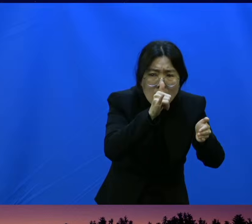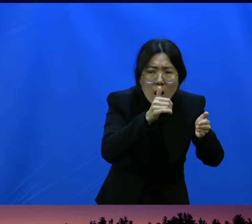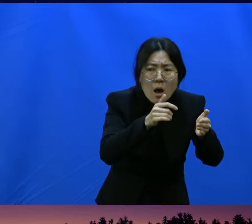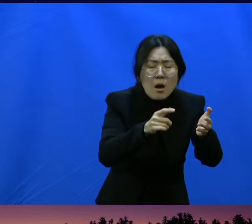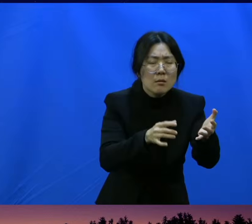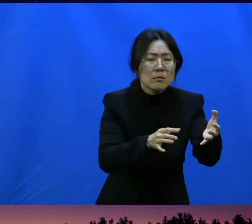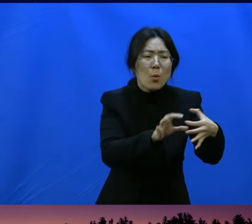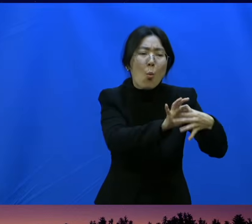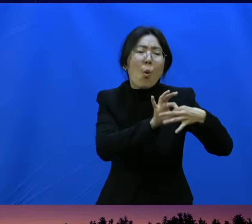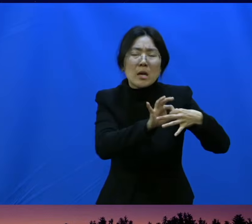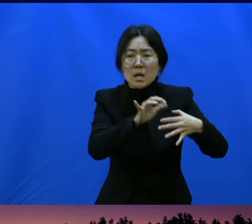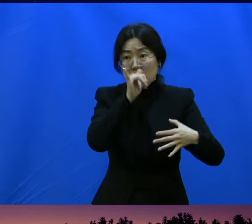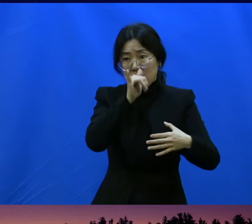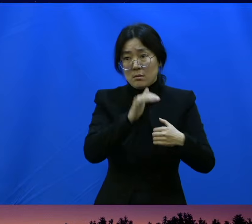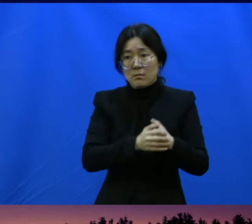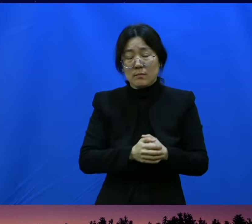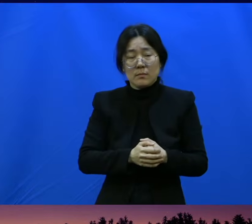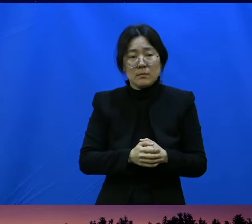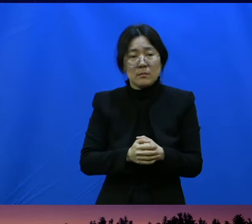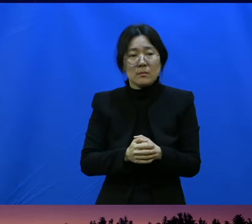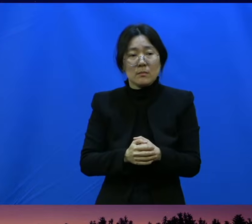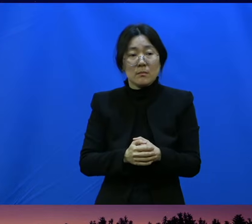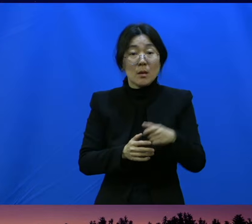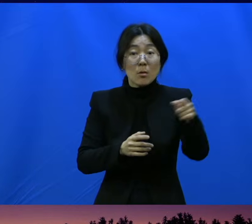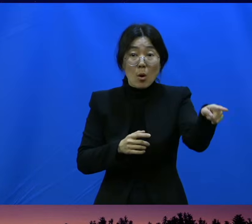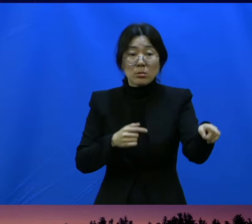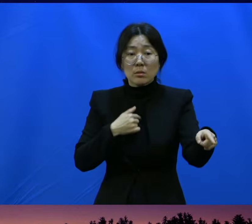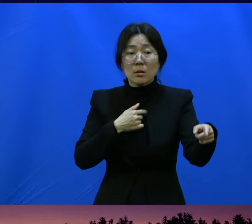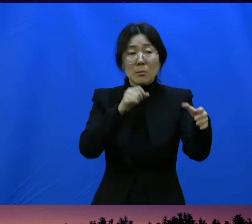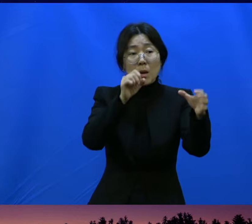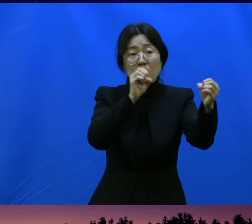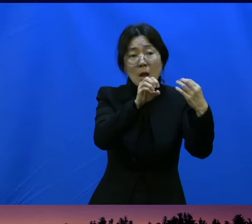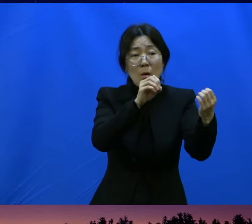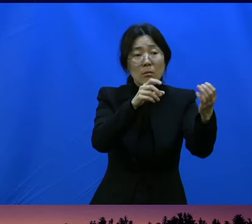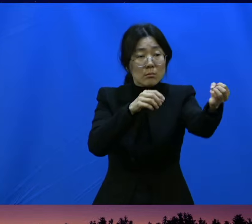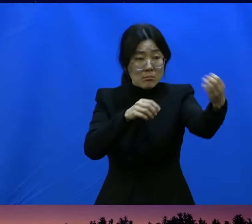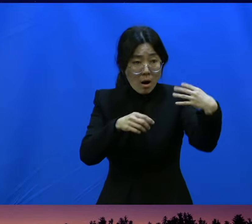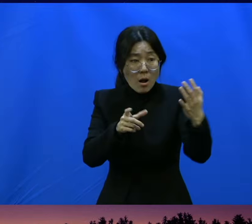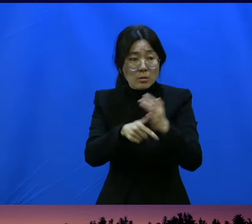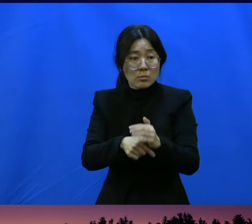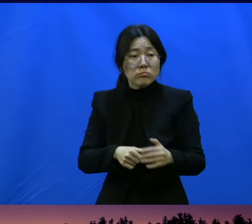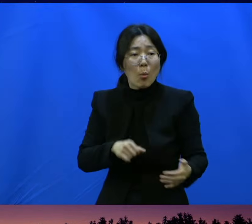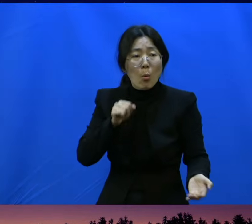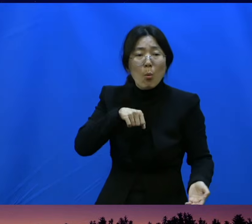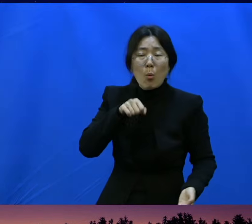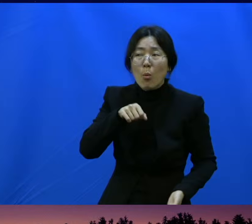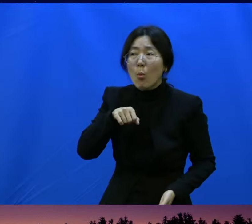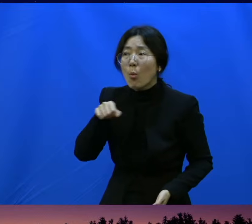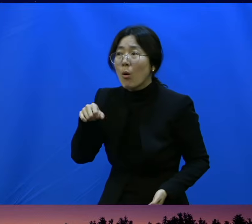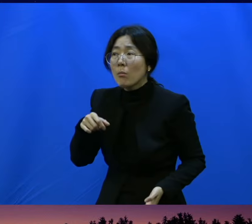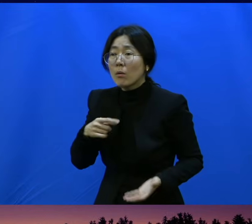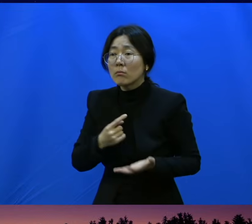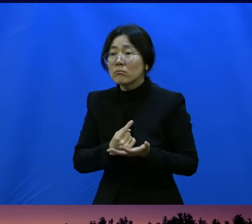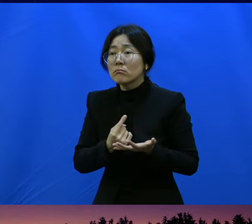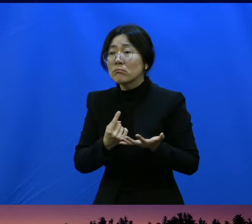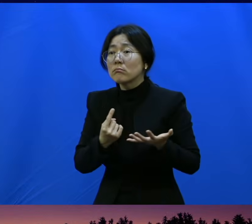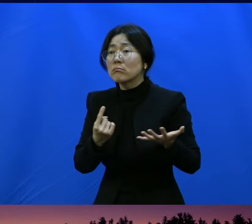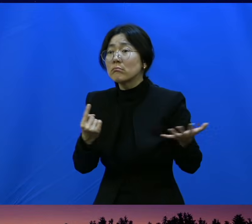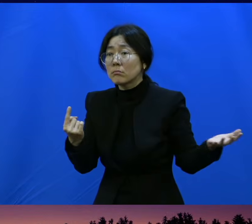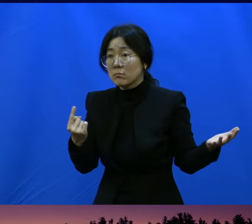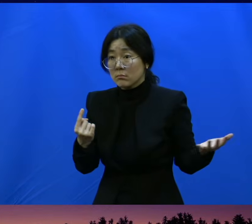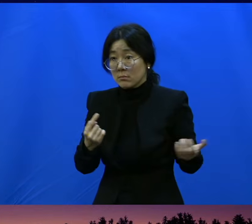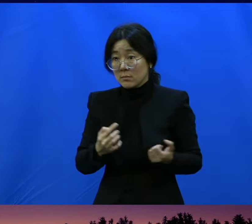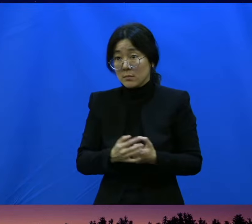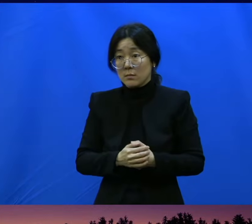여러분, 공감이 없으면 결국은 이웃이 없고 대화가 안 되는 겁니다. 결국 어떻게 되죠? 공동체가 사라져버리고 나만